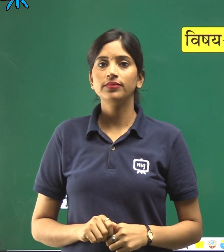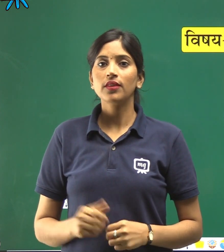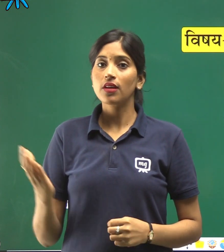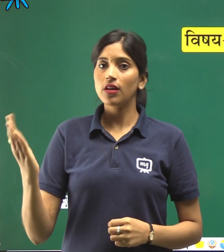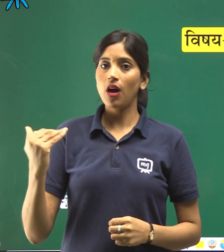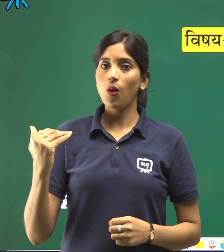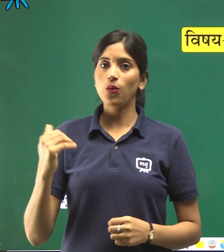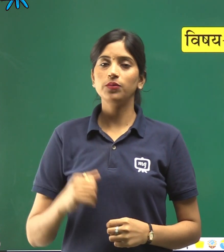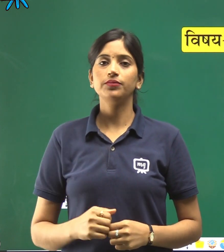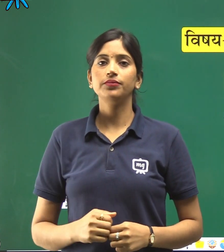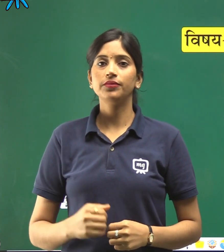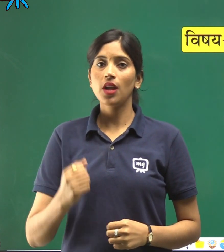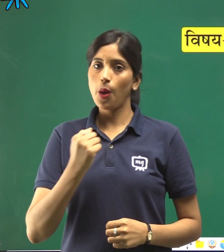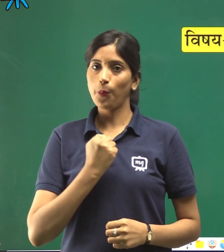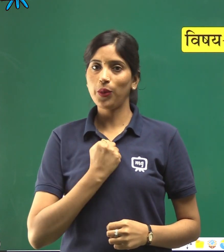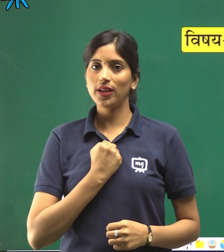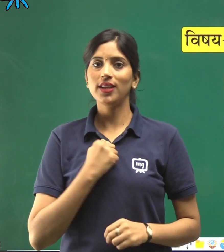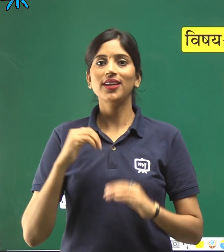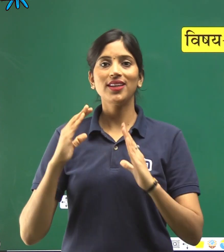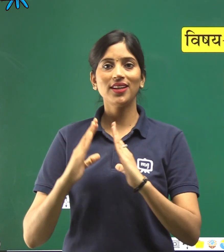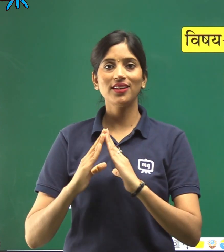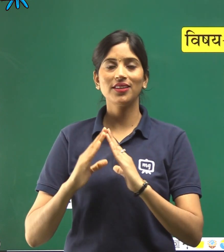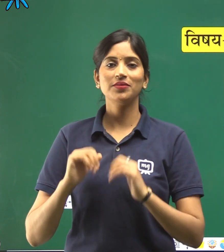आओ मेरे घर,